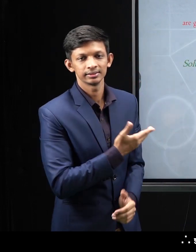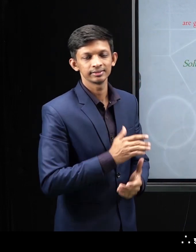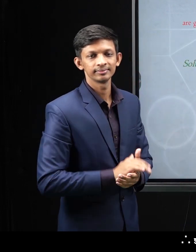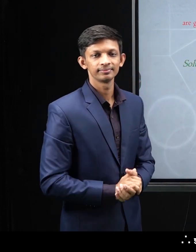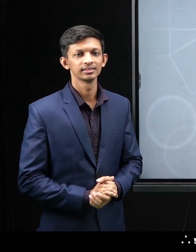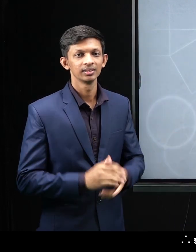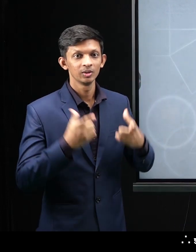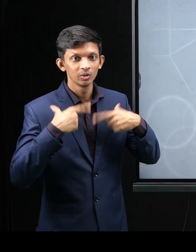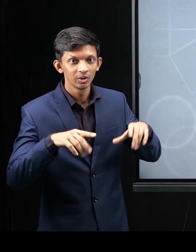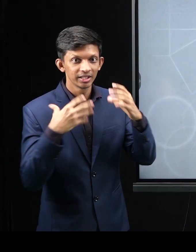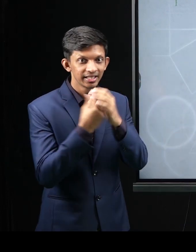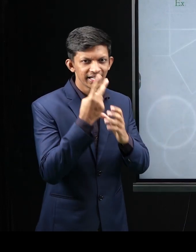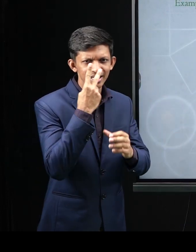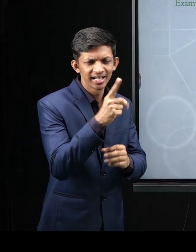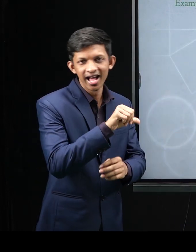సో ఆన్. ఉదాహరణ: